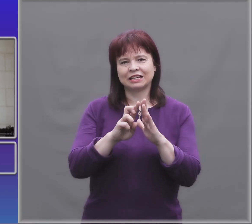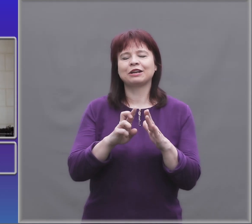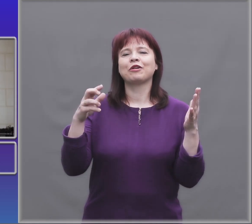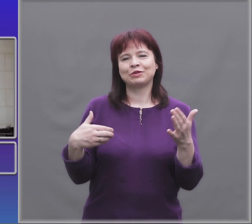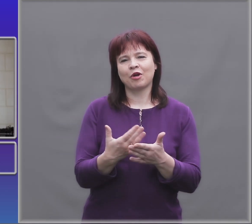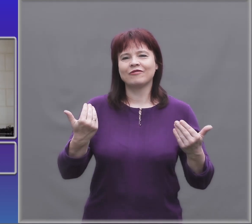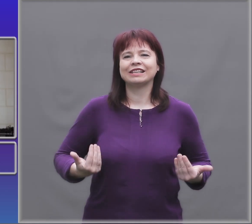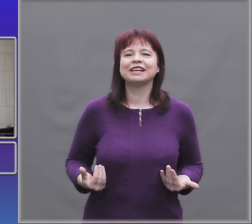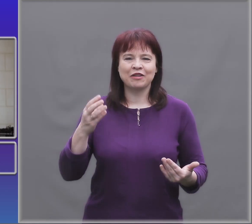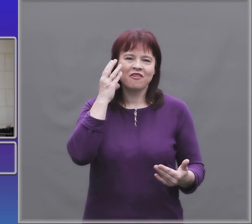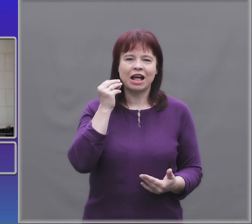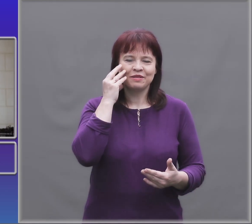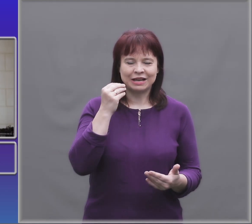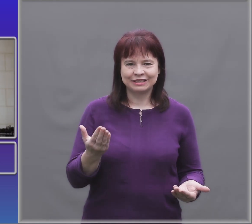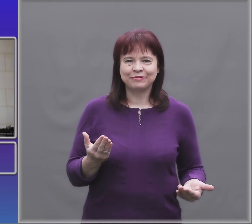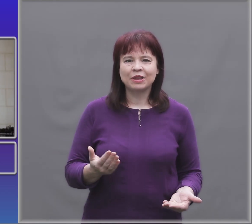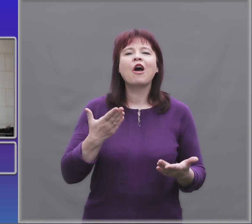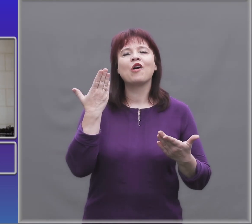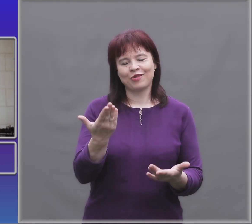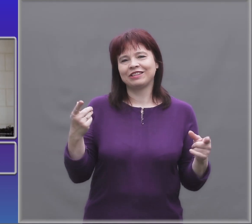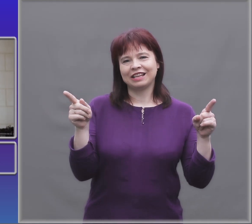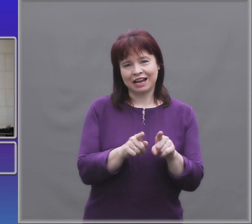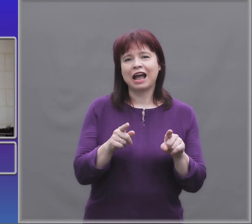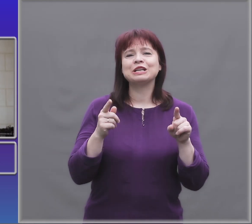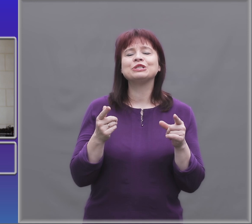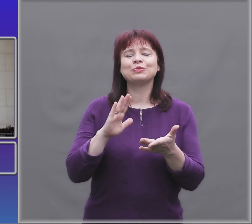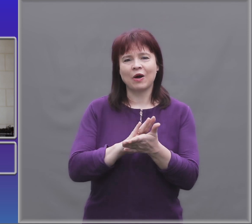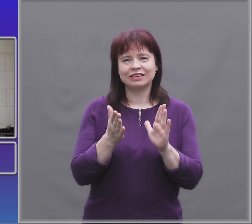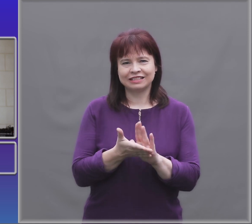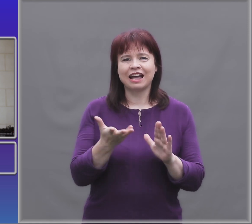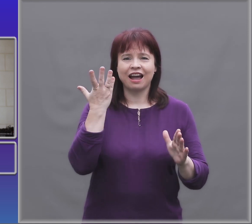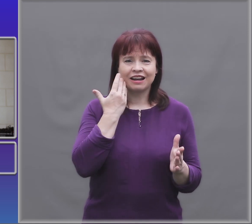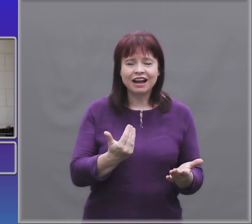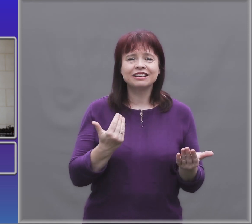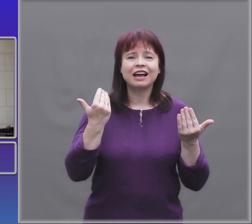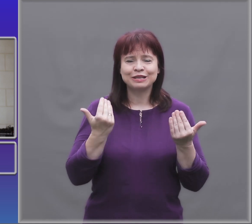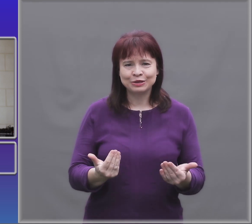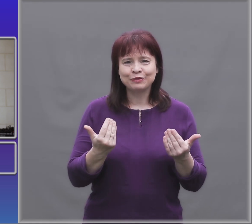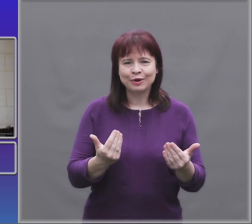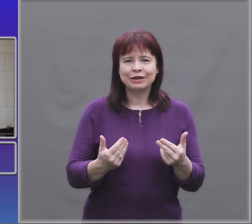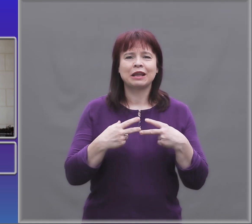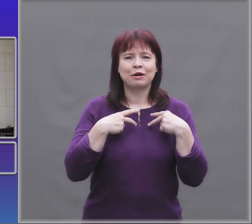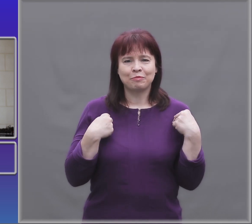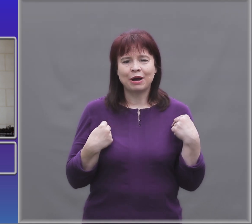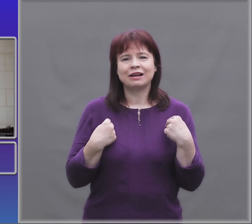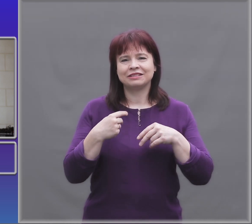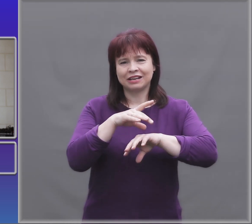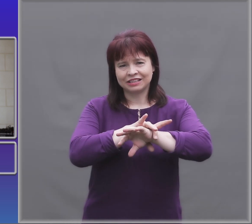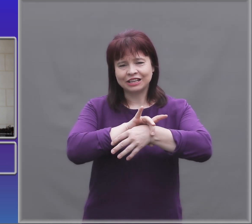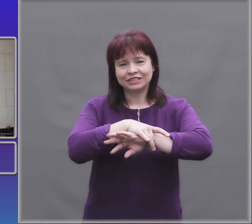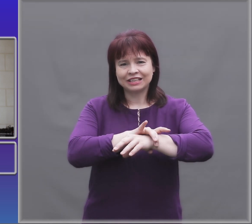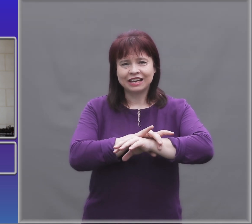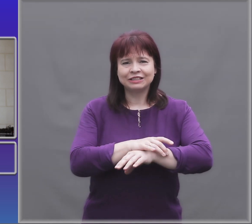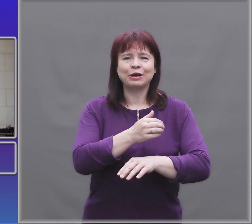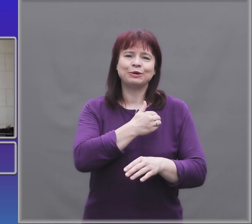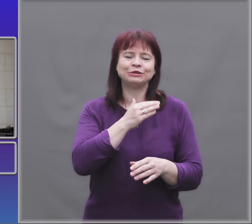дарайя церковь новая жизнь в алмате вот такая ситуация когда я сегодня собираюсь